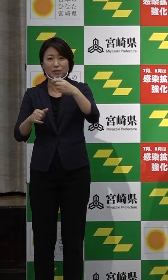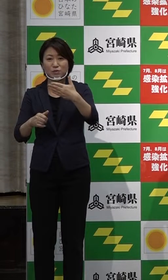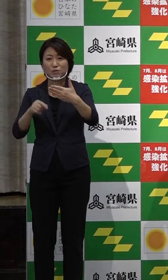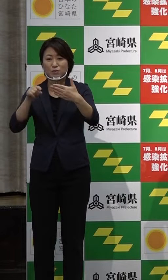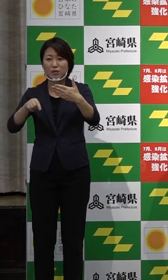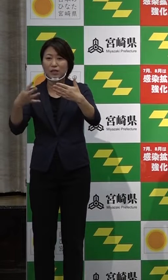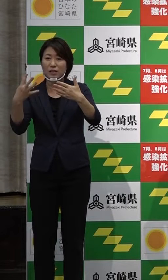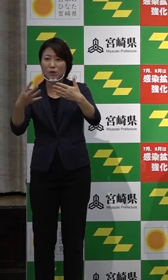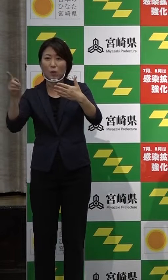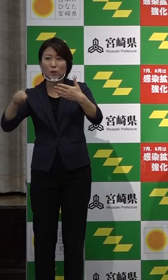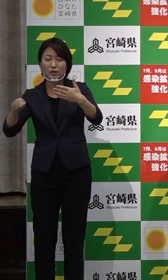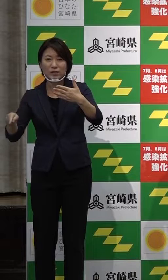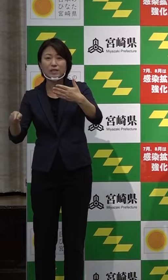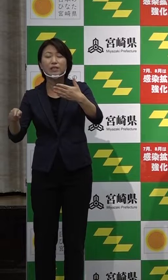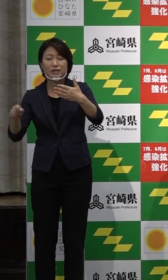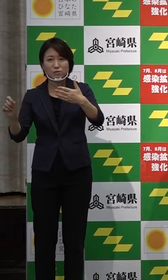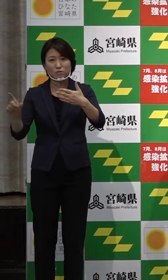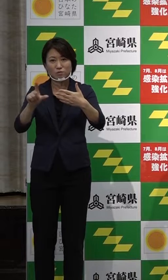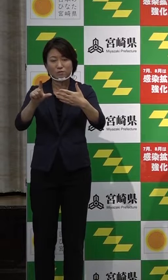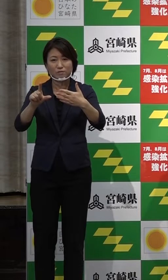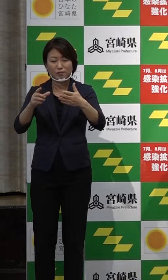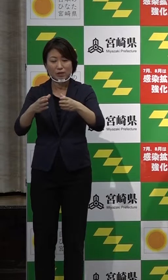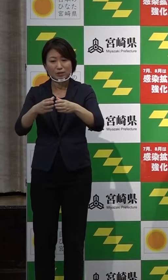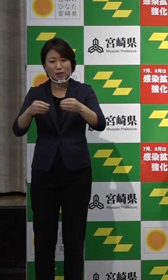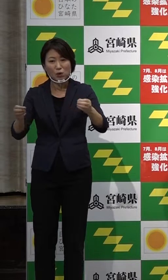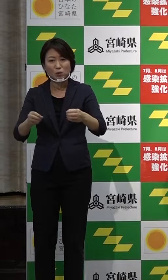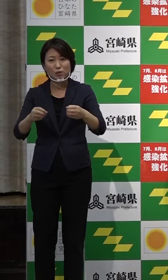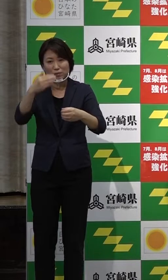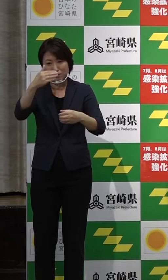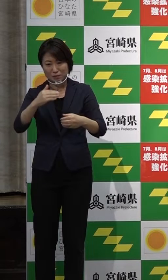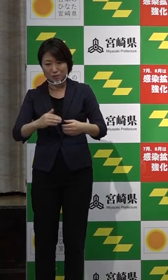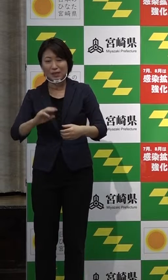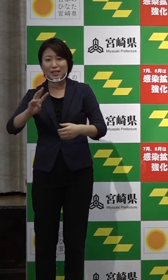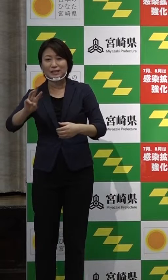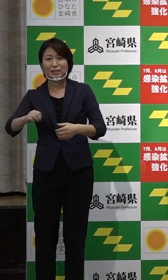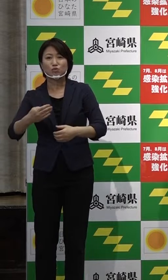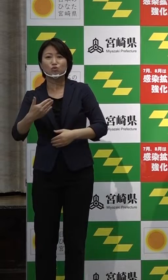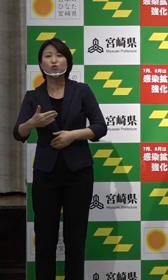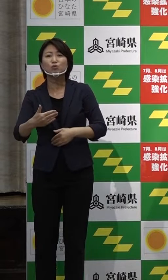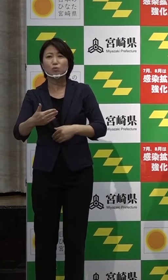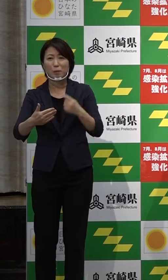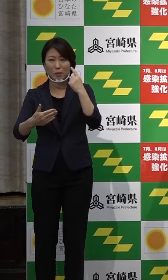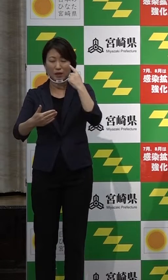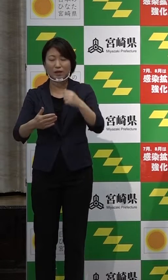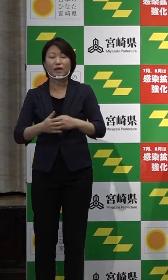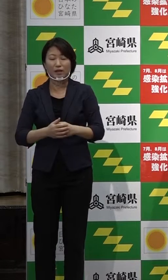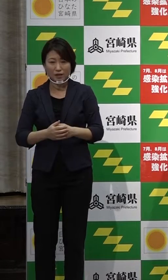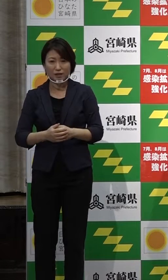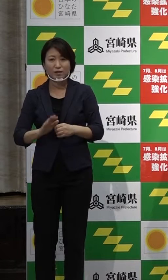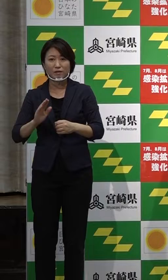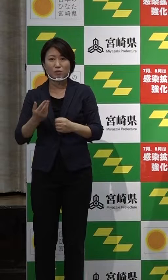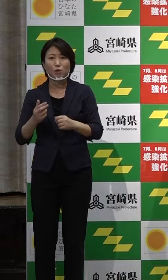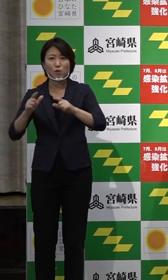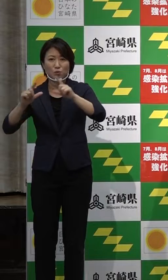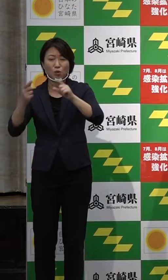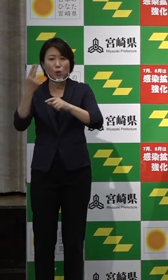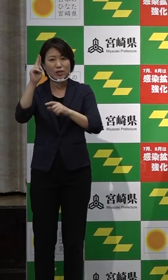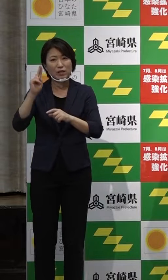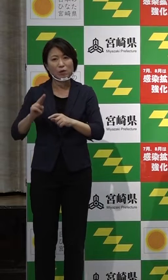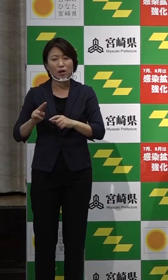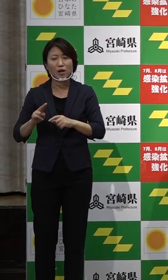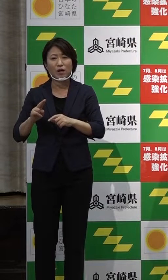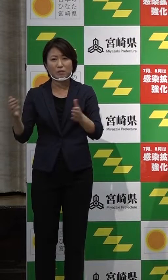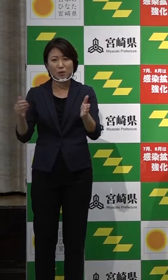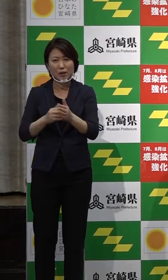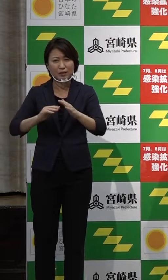上昇し、全国では39位であります。沖縄、東京がかつてないような大変厳